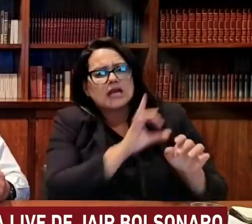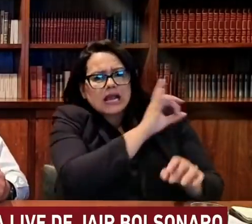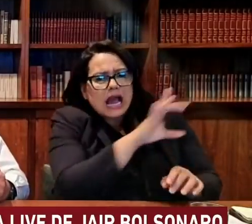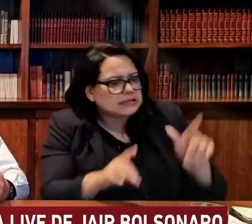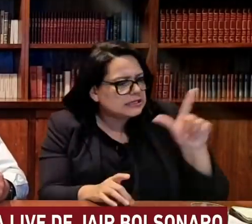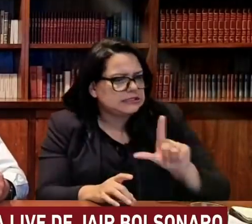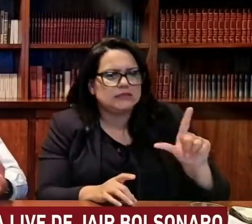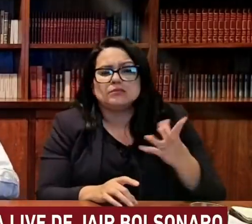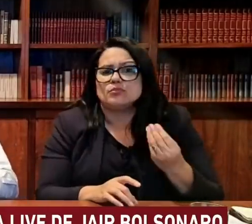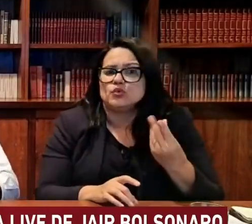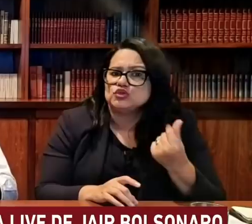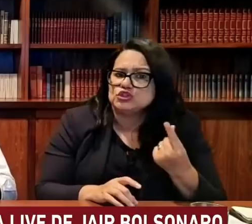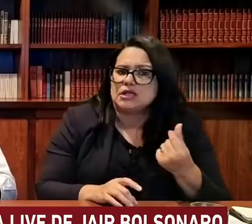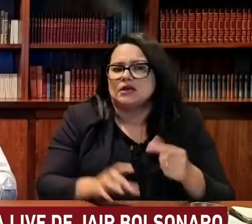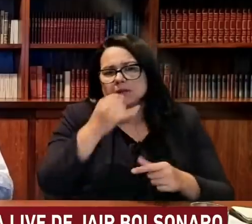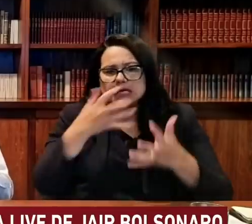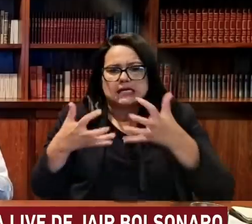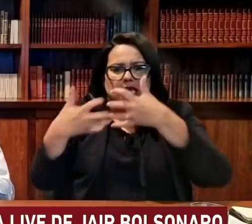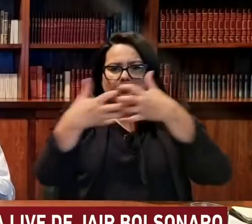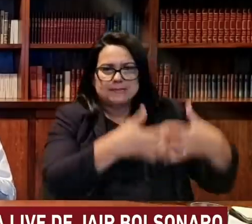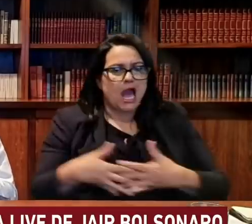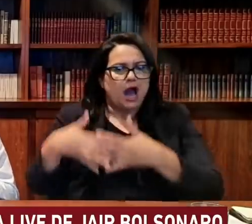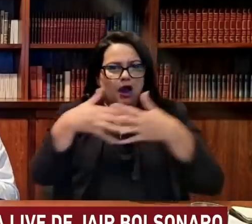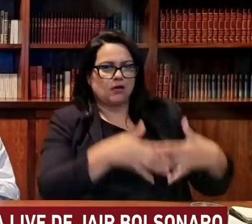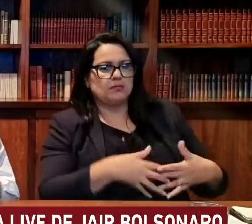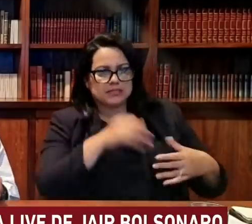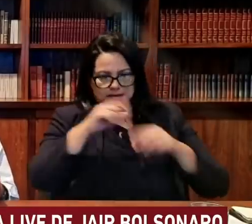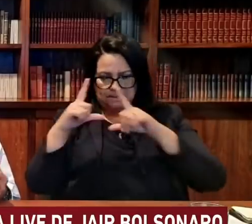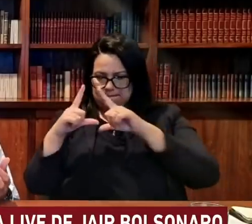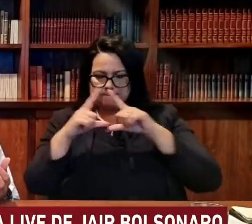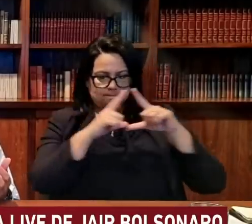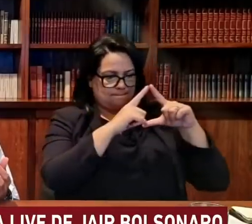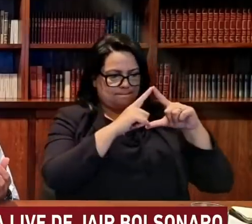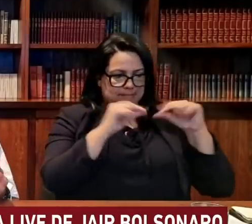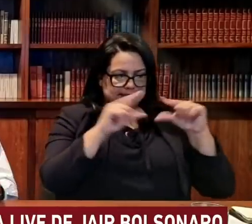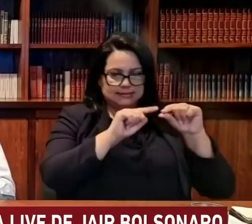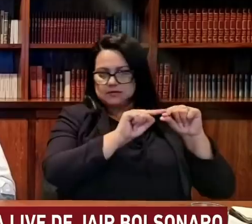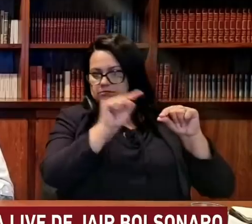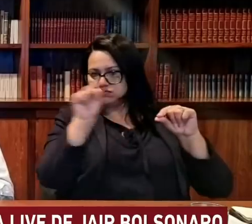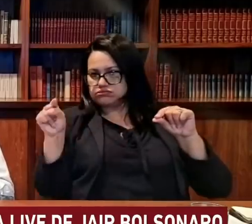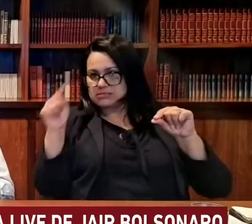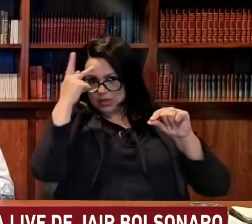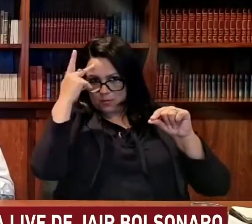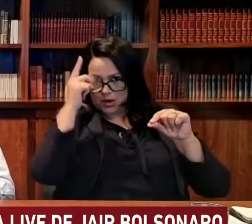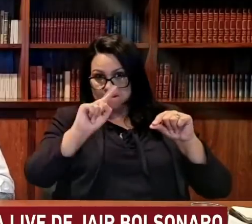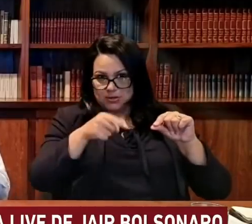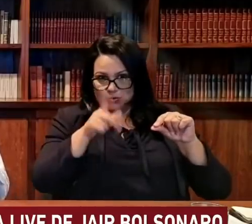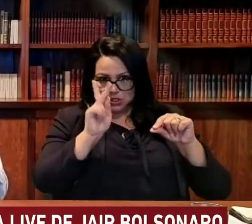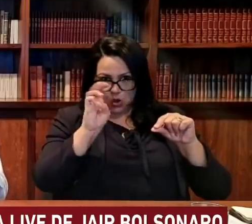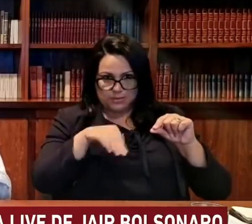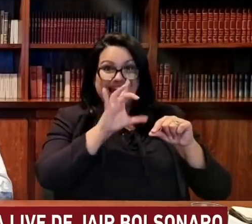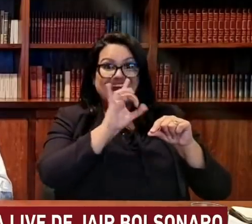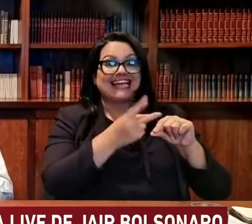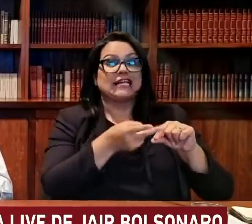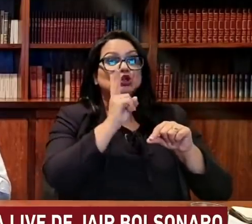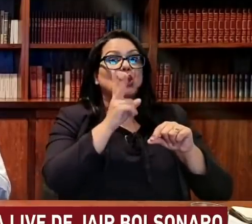pode ver uma coisa, um caminhão grande, para fazer uma viagem de Brasília a São Paulo, 1.000 quilômetros, né? gasta a cada 2 quilômetros 1 litro de